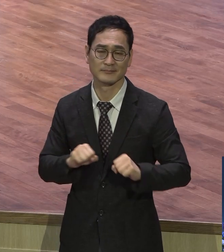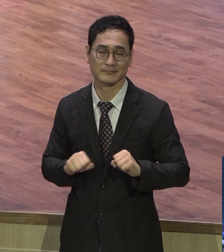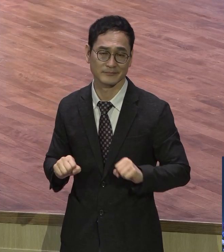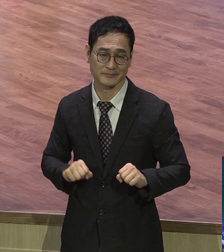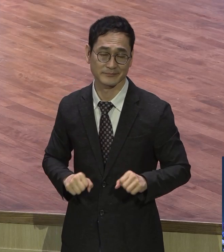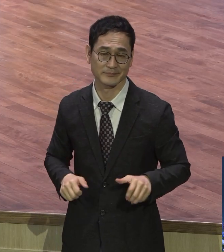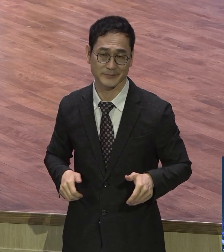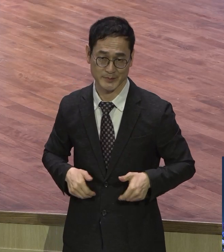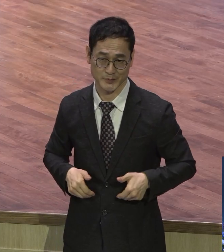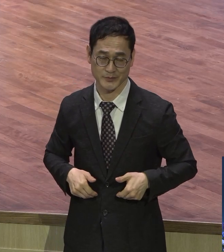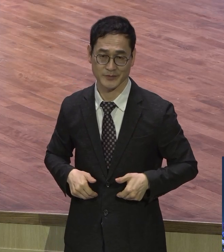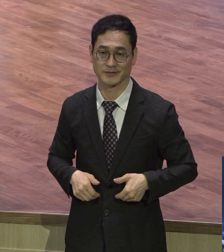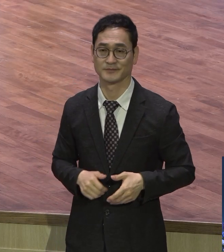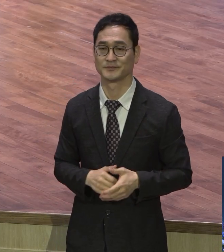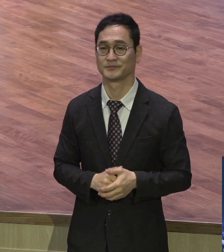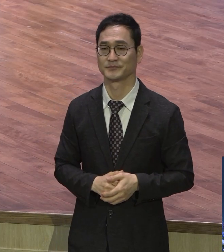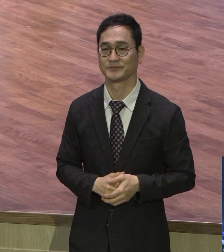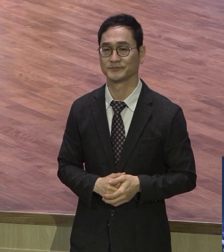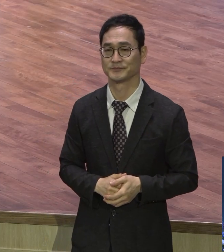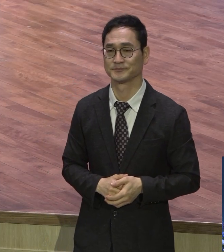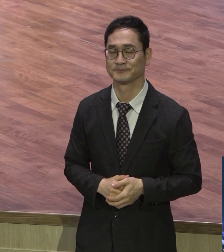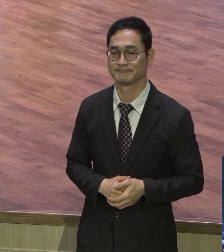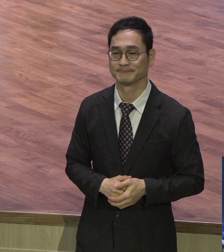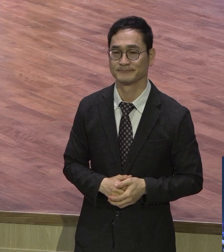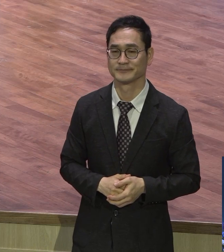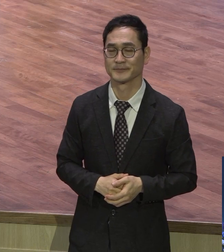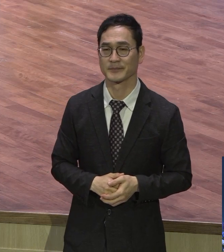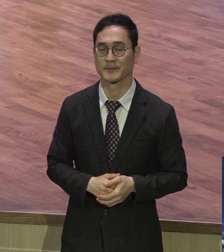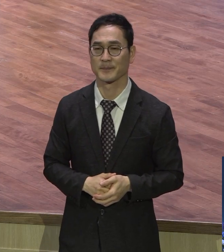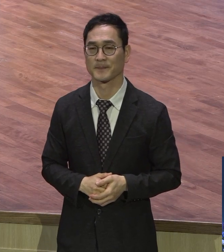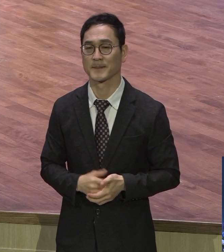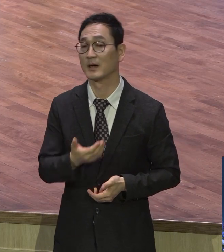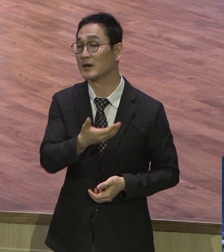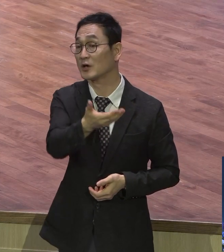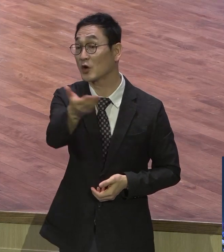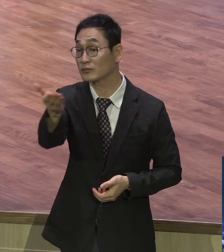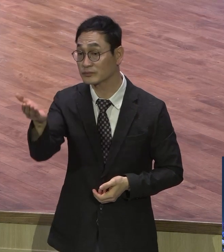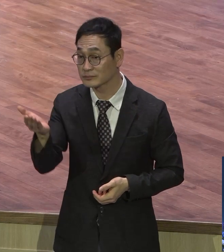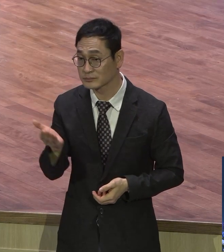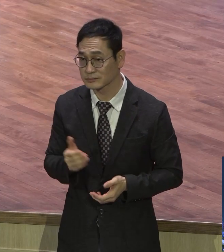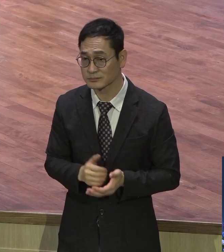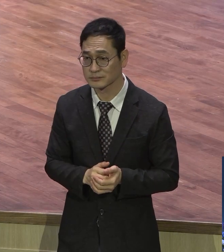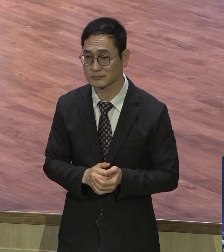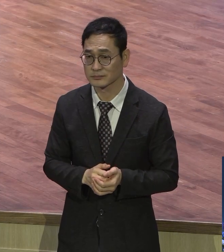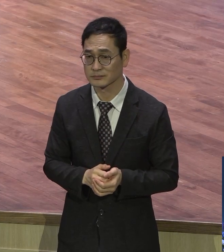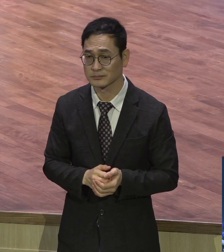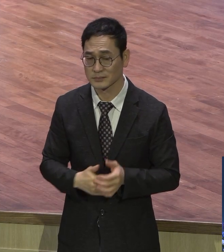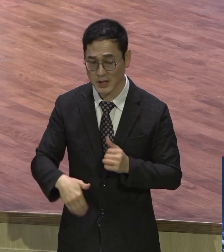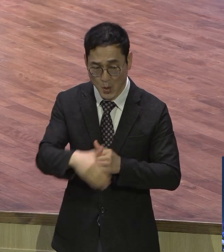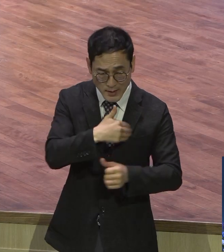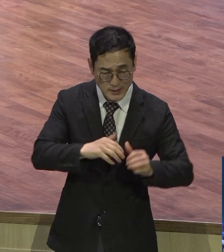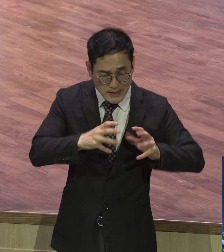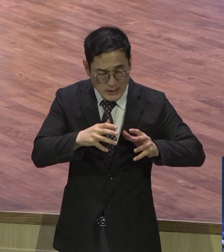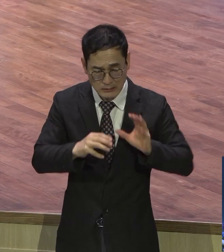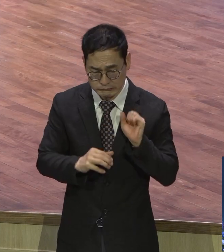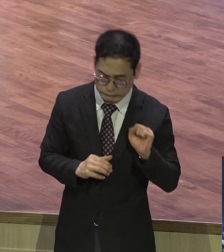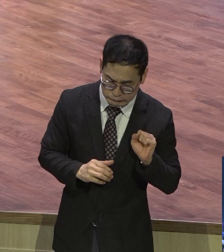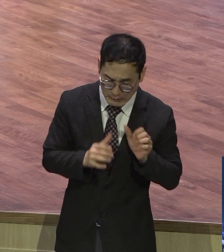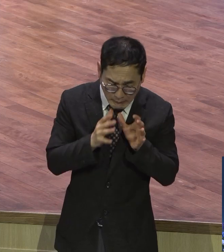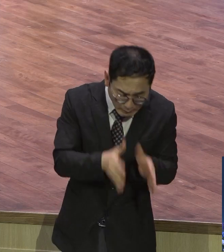삶이 되어야 된다. 우리 예언계 모든 성도들, 어떤 환경 속에서도 속지 말고, 속지